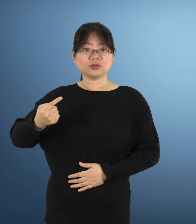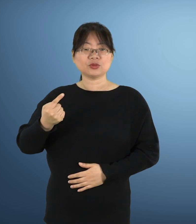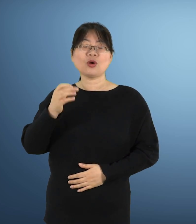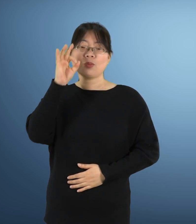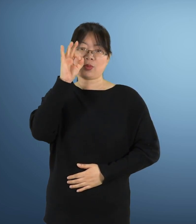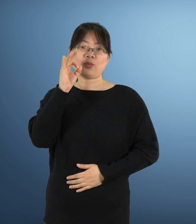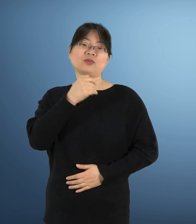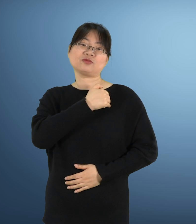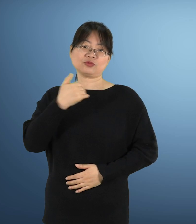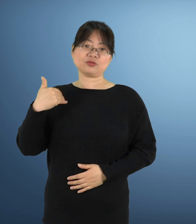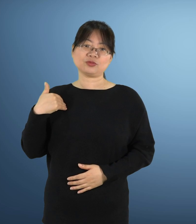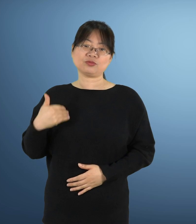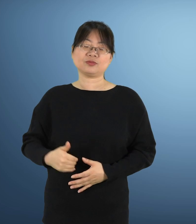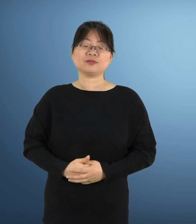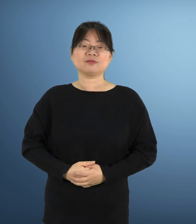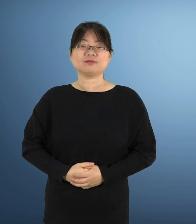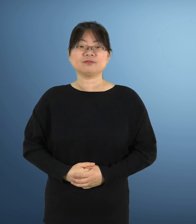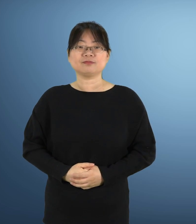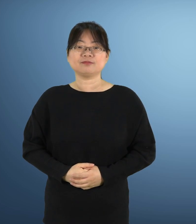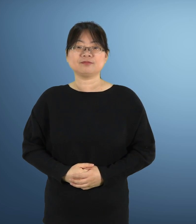수 있습니다.